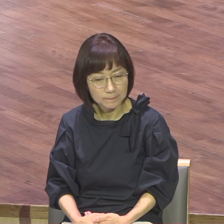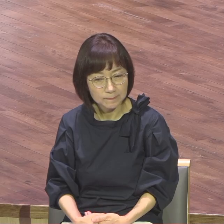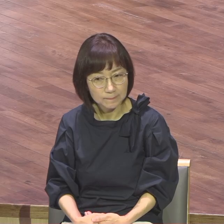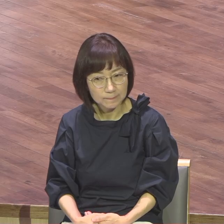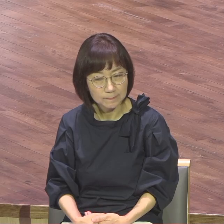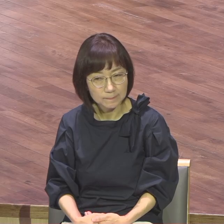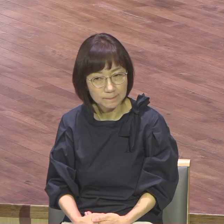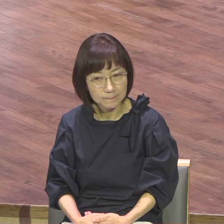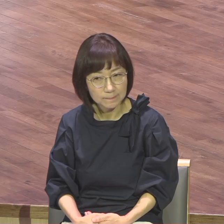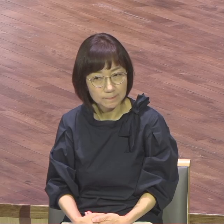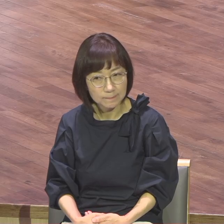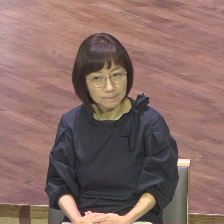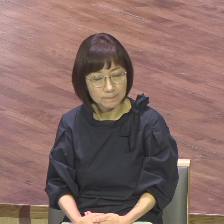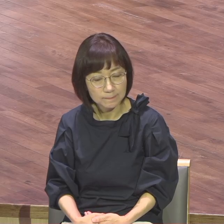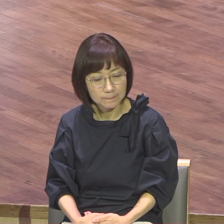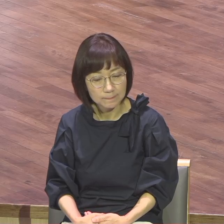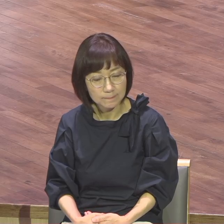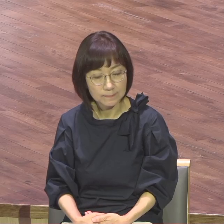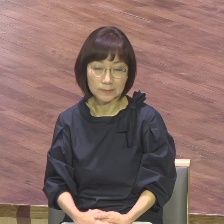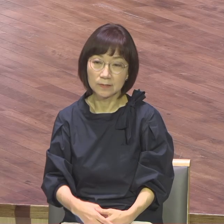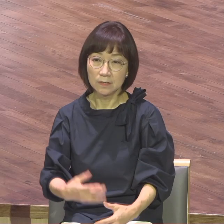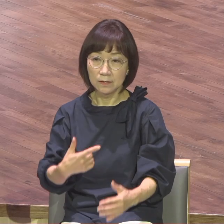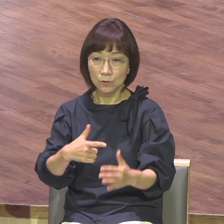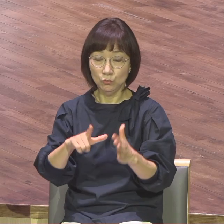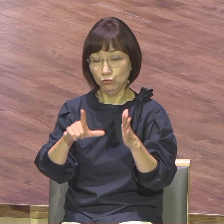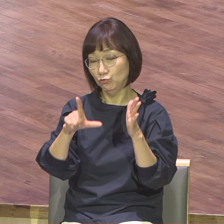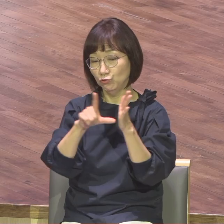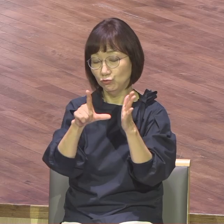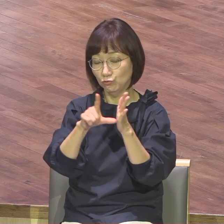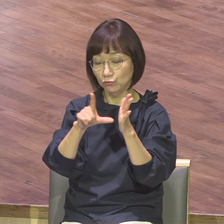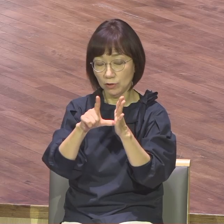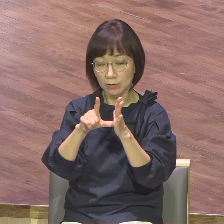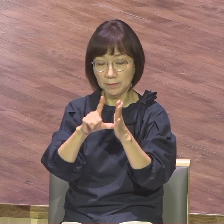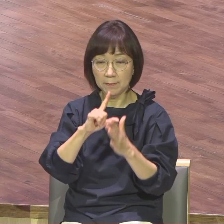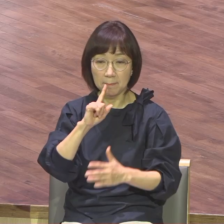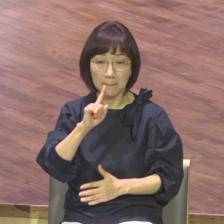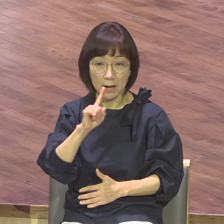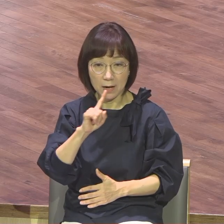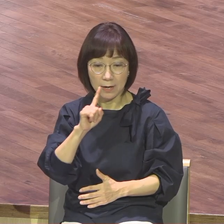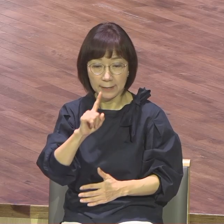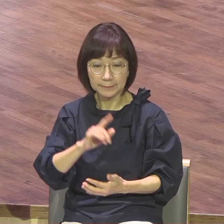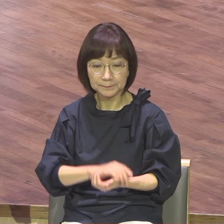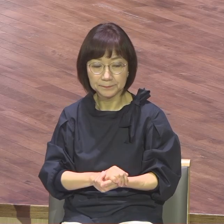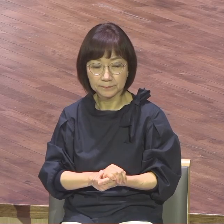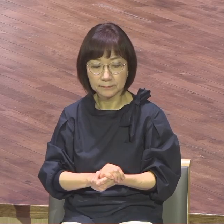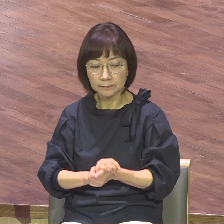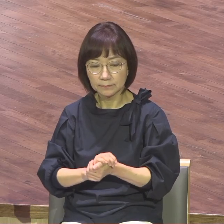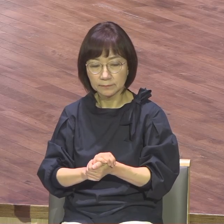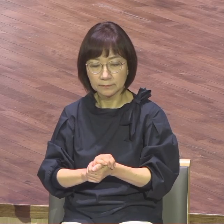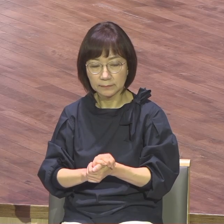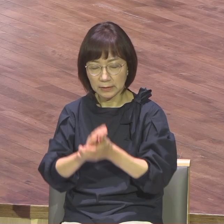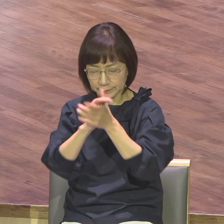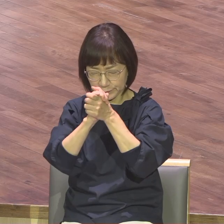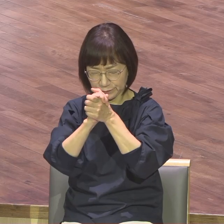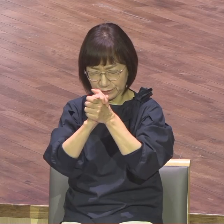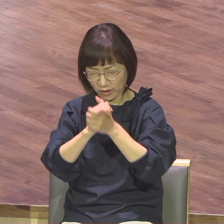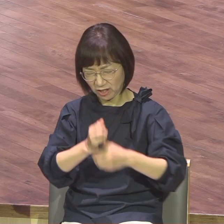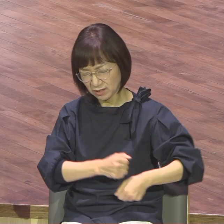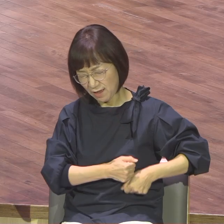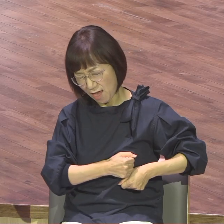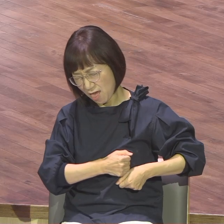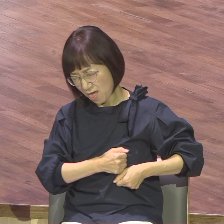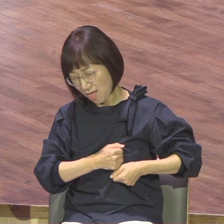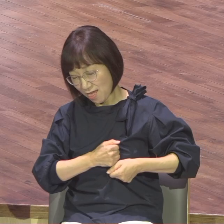단 하루도 그래서 단 하루도 기도를 소홀히 한다면 나는